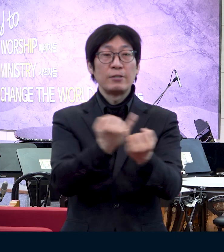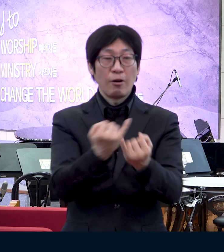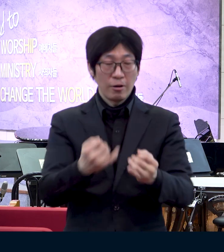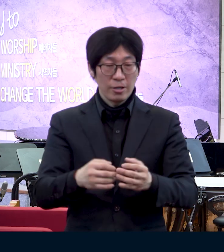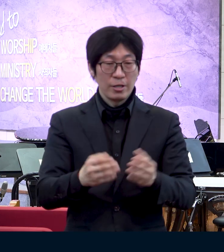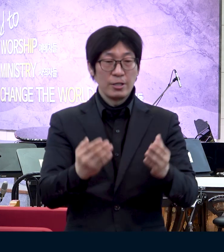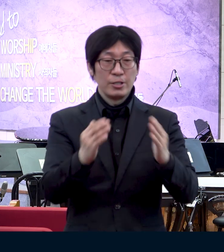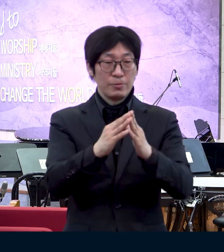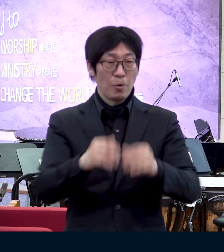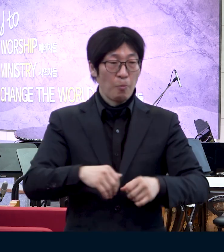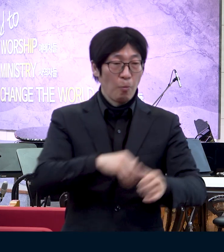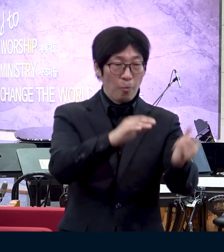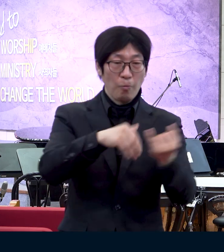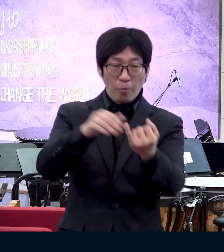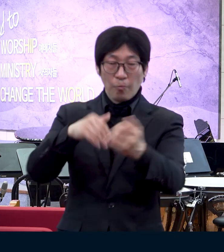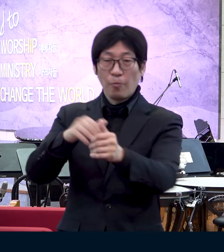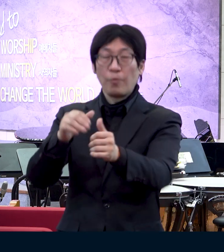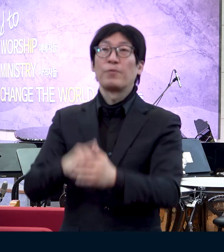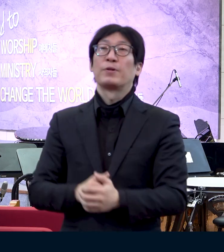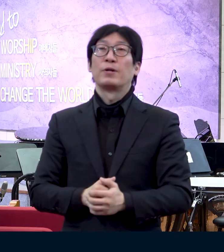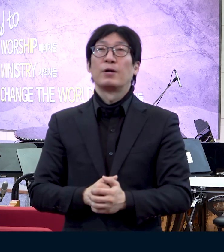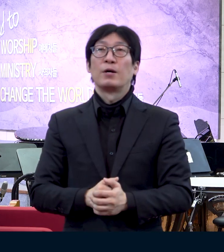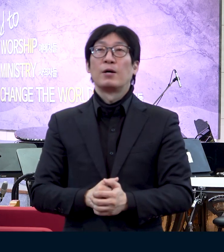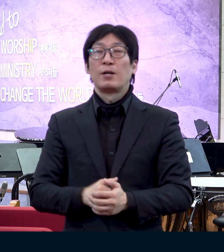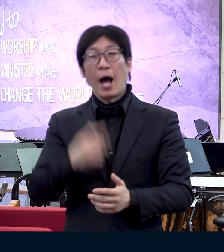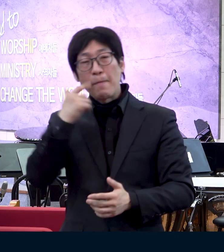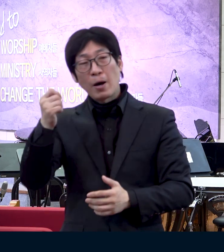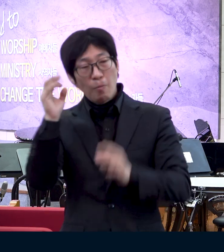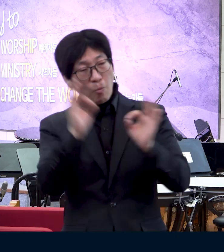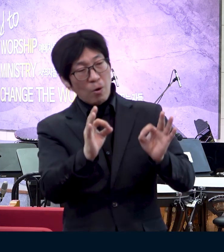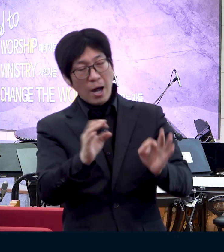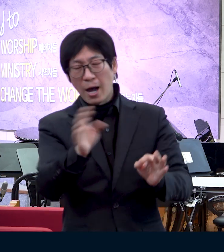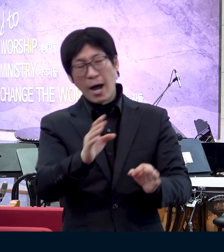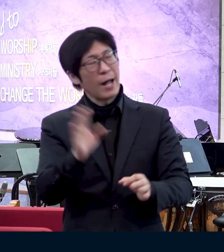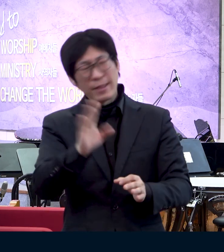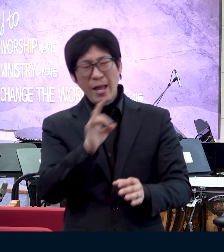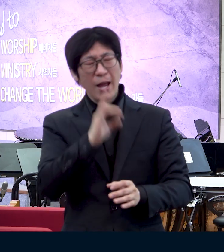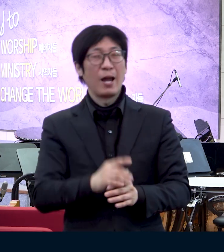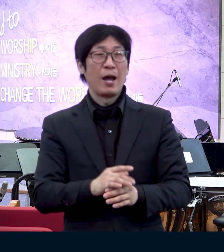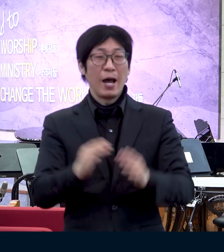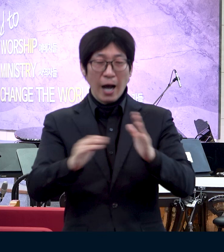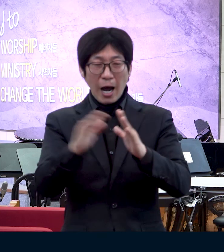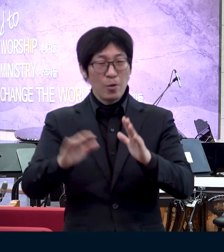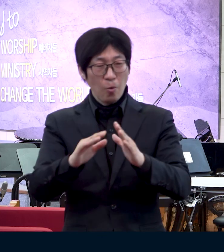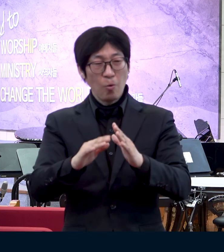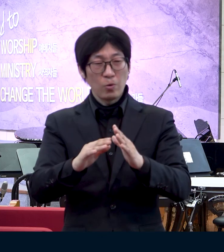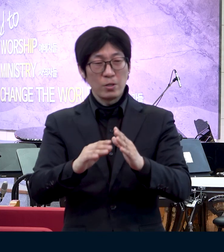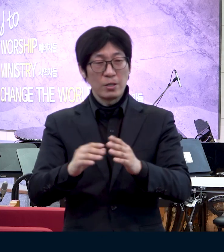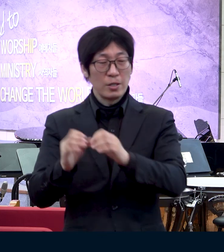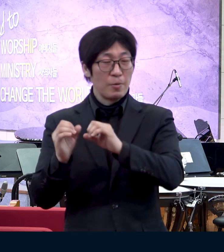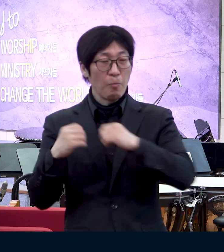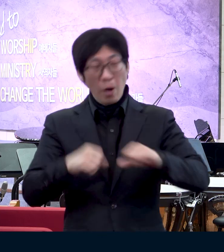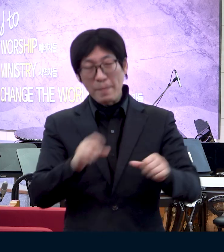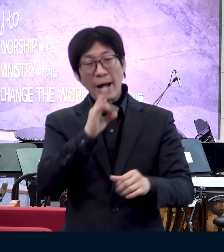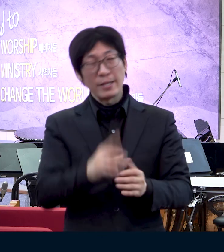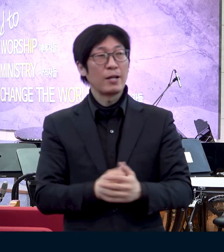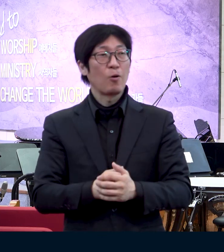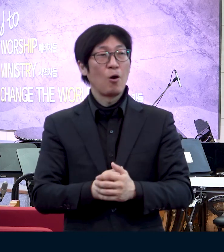그때 그 아버지가 막 절규하듯이 울어요. 그러면서 가족을 잃어버리면 난 도대체 뭐가